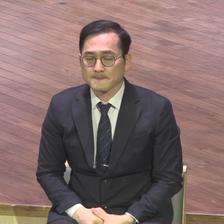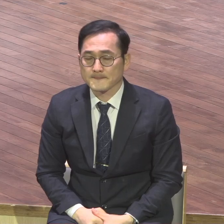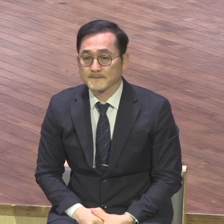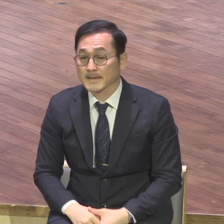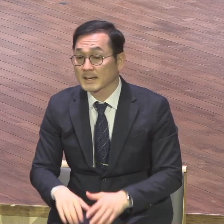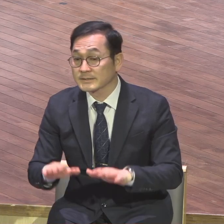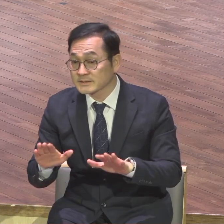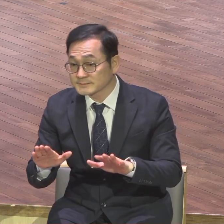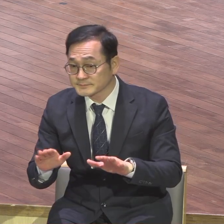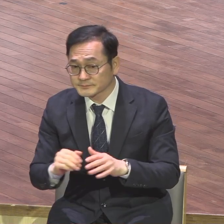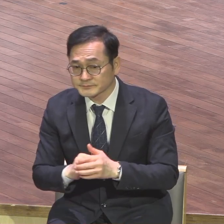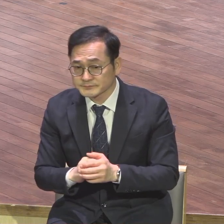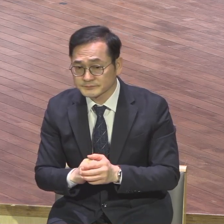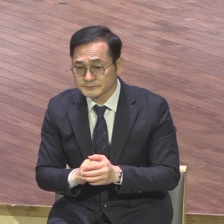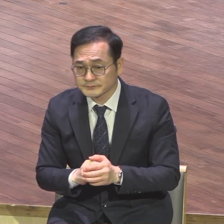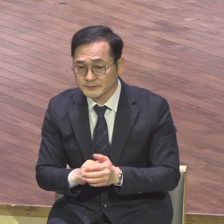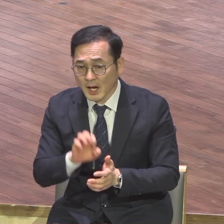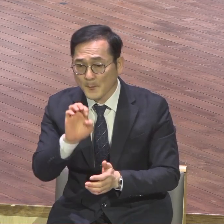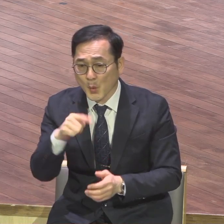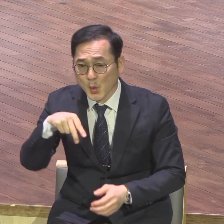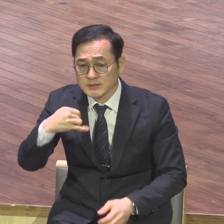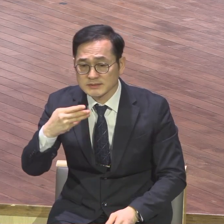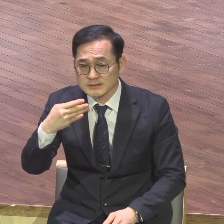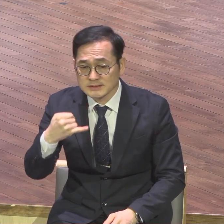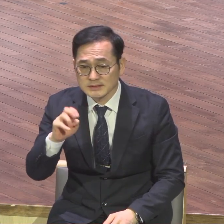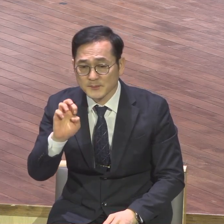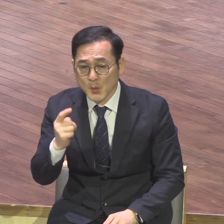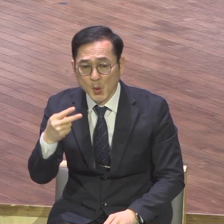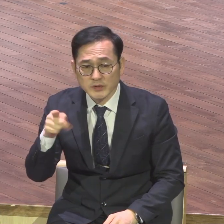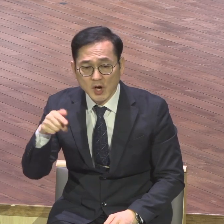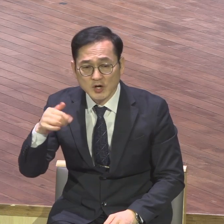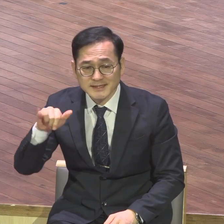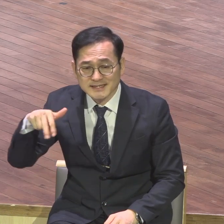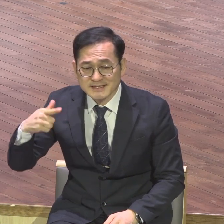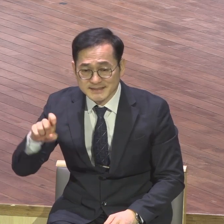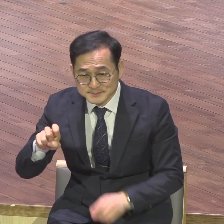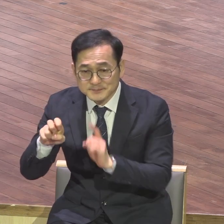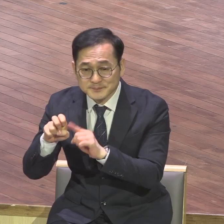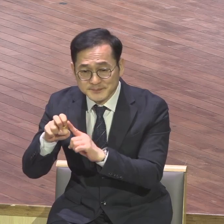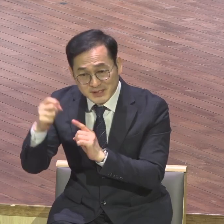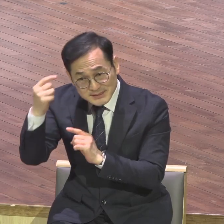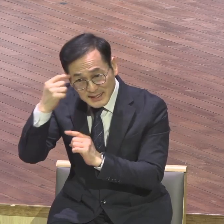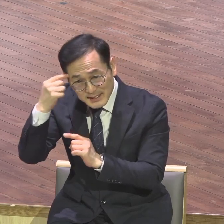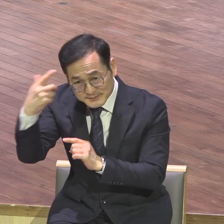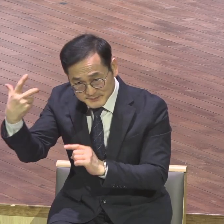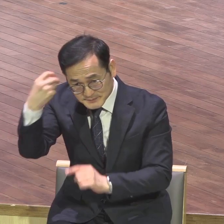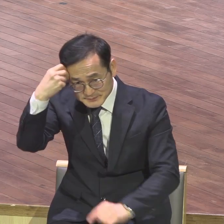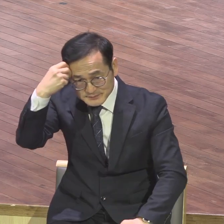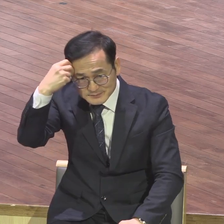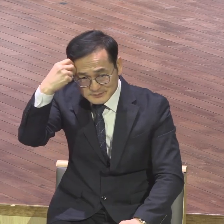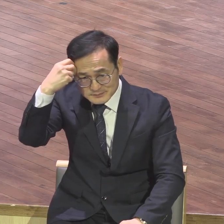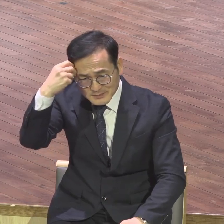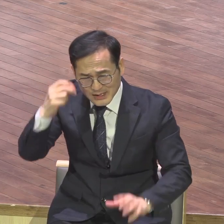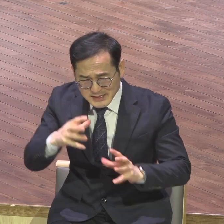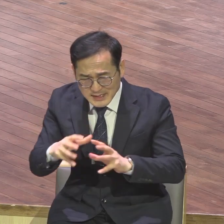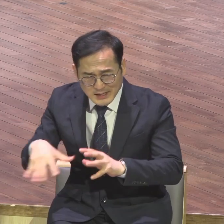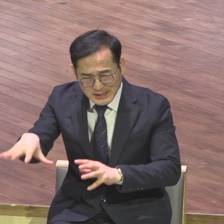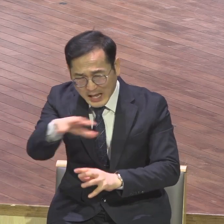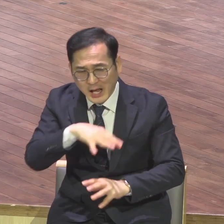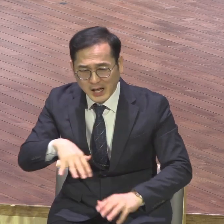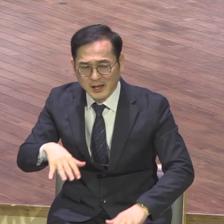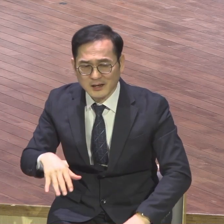우리는 이런 포스트 모더니즘 시대의 세계관을 가지고 있고, 지금 세상이 다 이